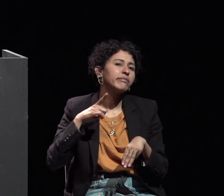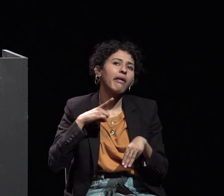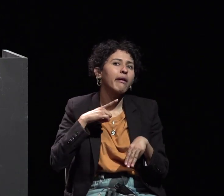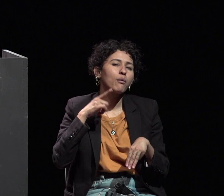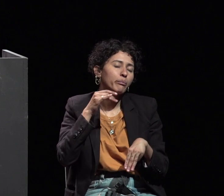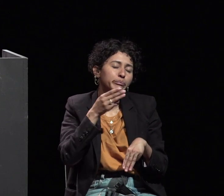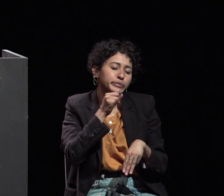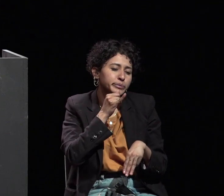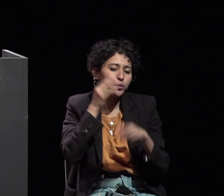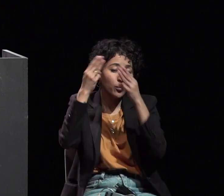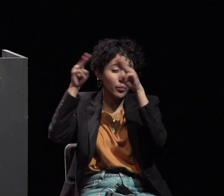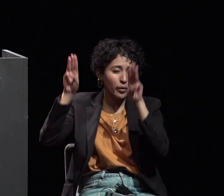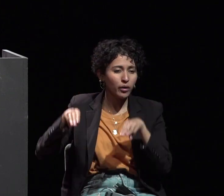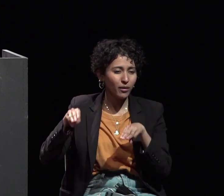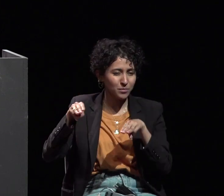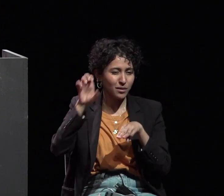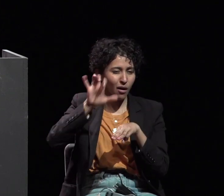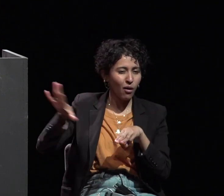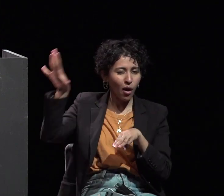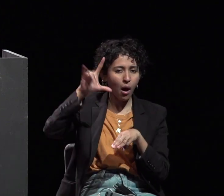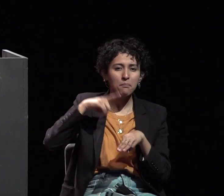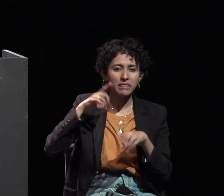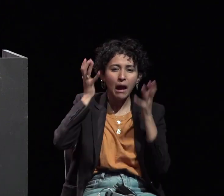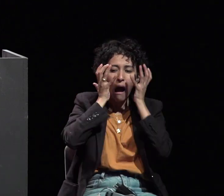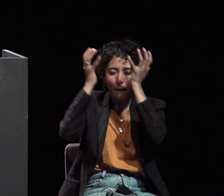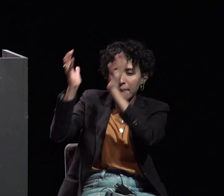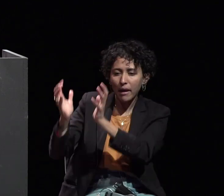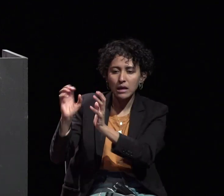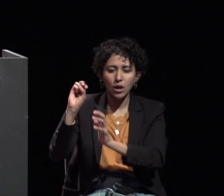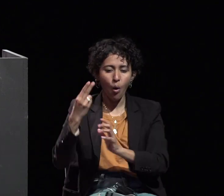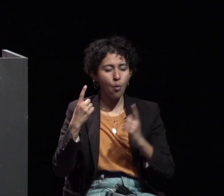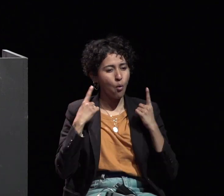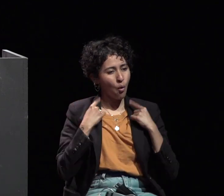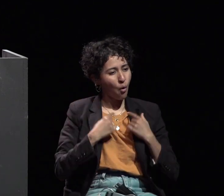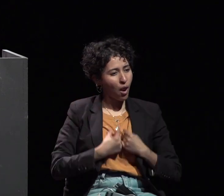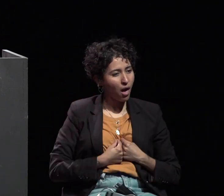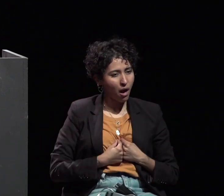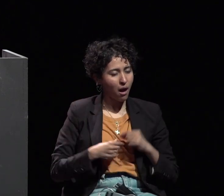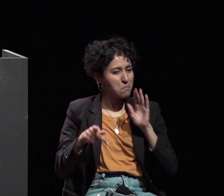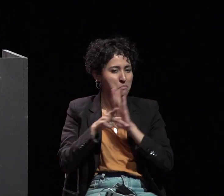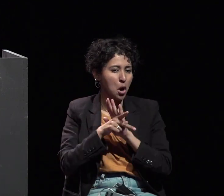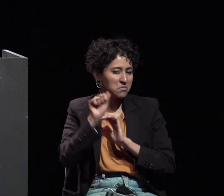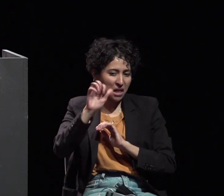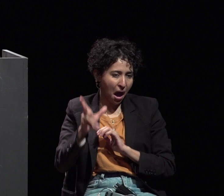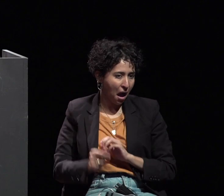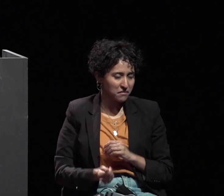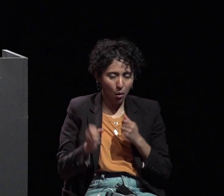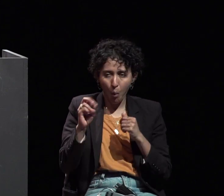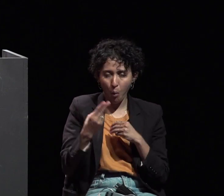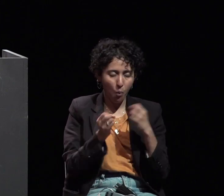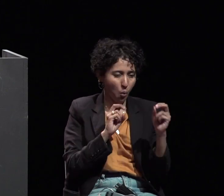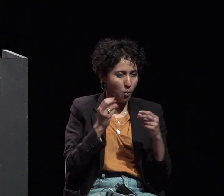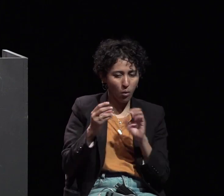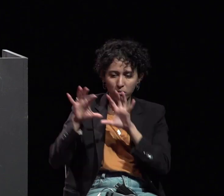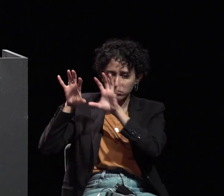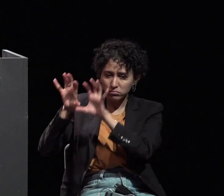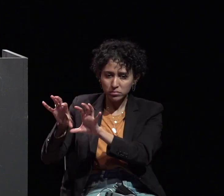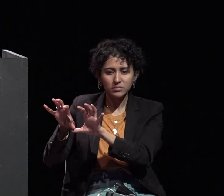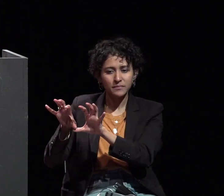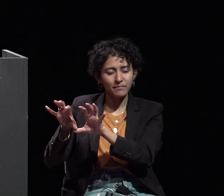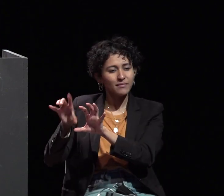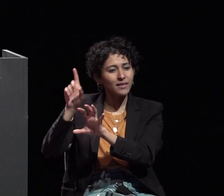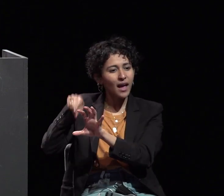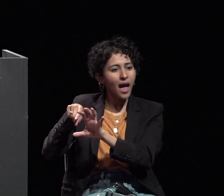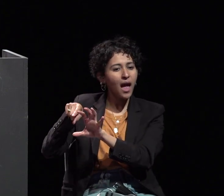Oxé Xangô precisasse repensar a pretensão de ser a casa que o envolve, ao invés de ser o continente, o centro, o